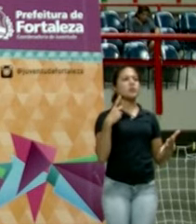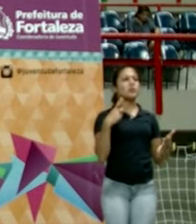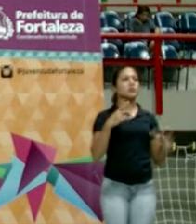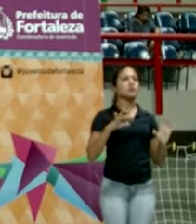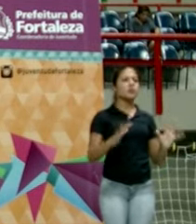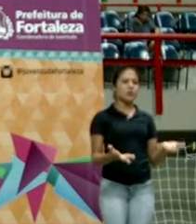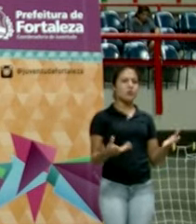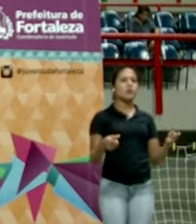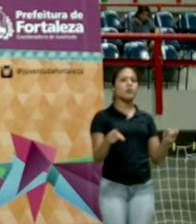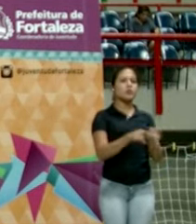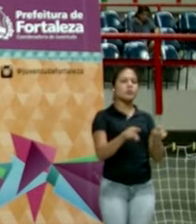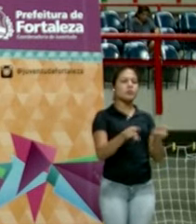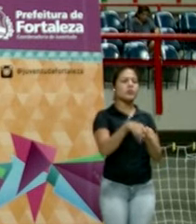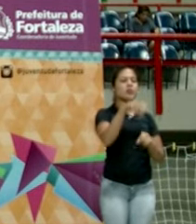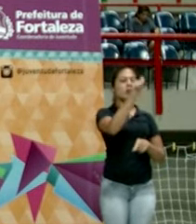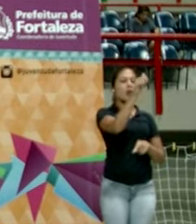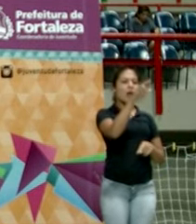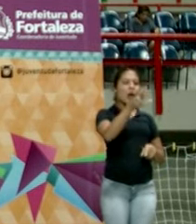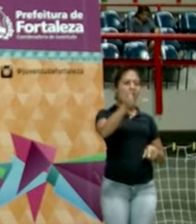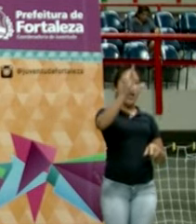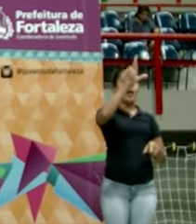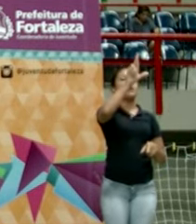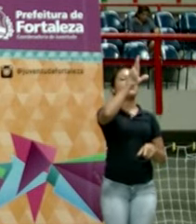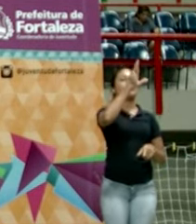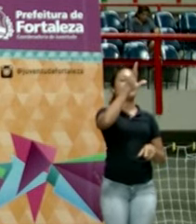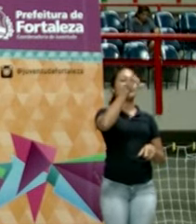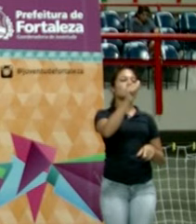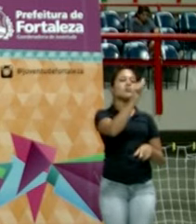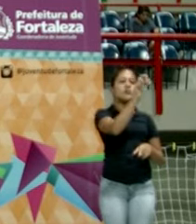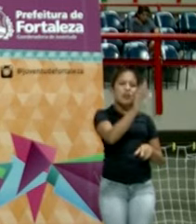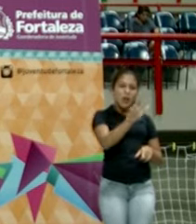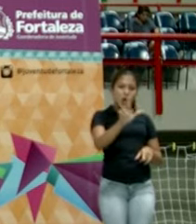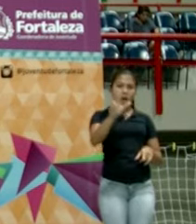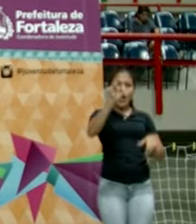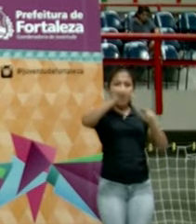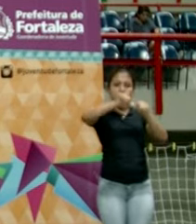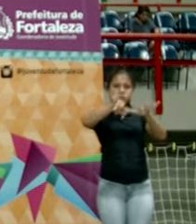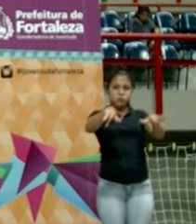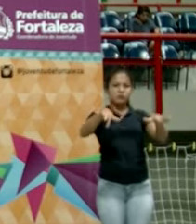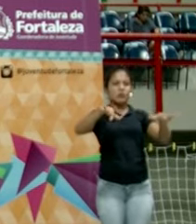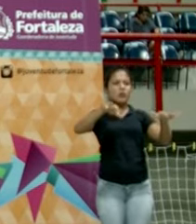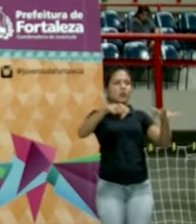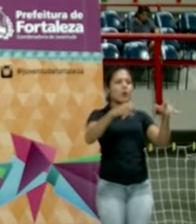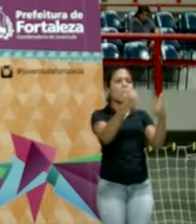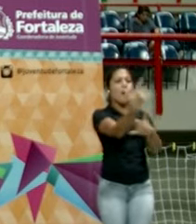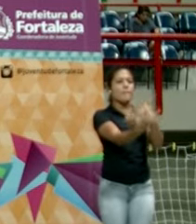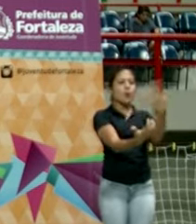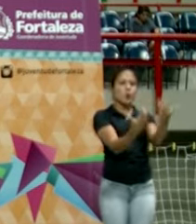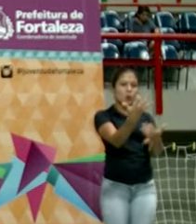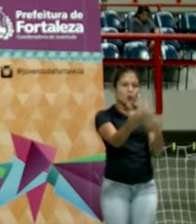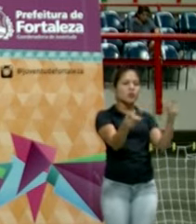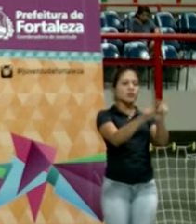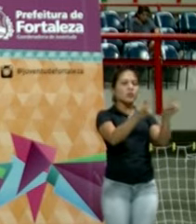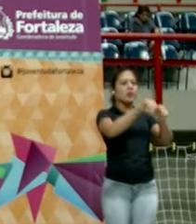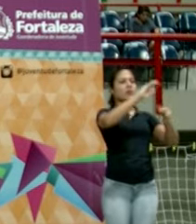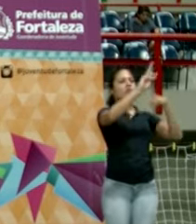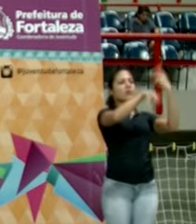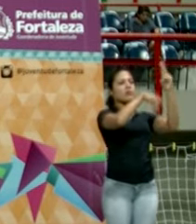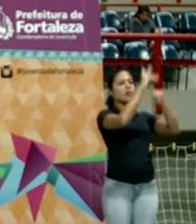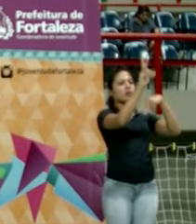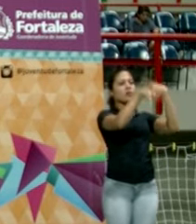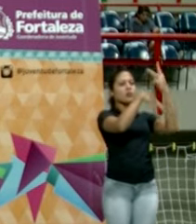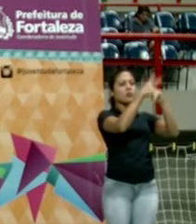descendência. Quando o ar se dilata, transforma-se em fogo, ao passo que os ventos são ar